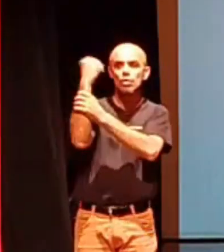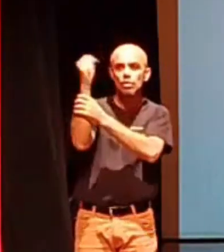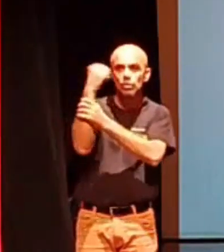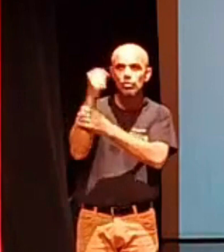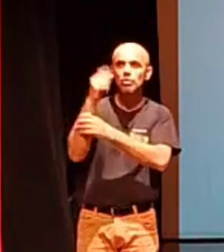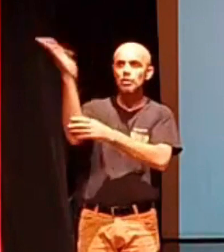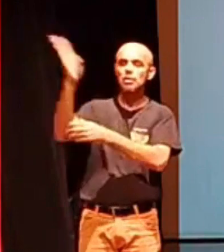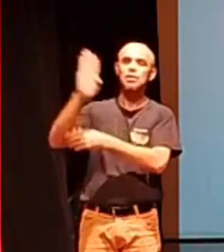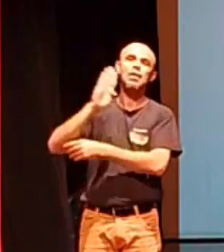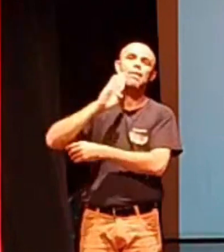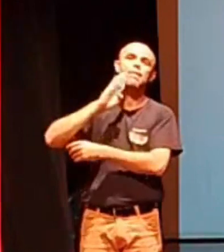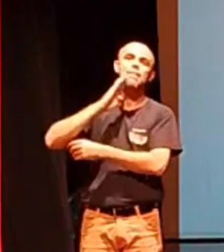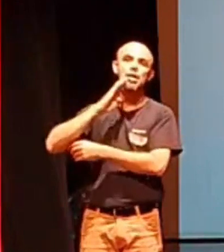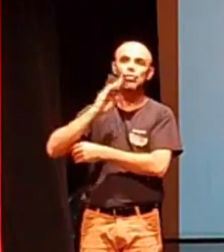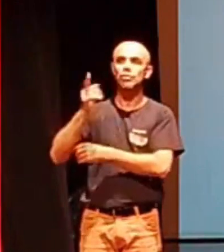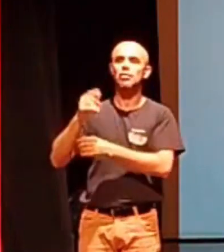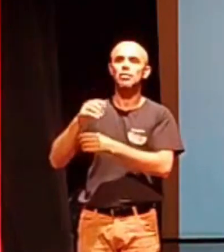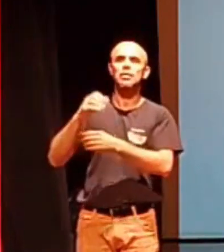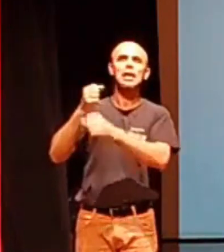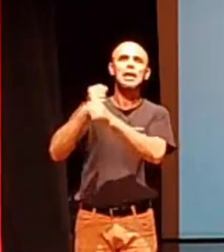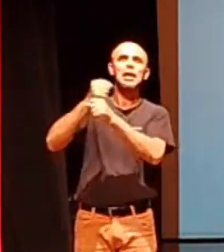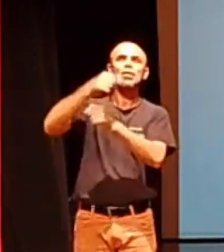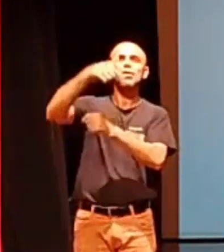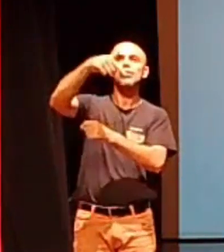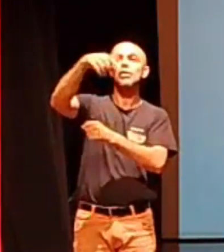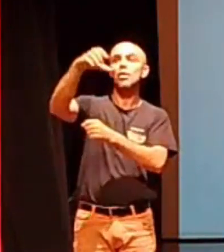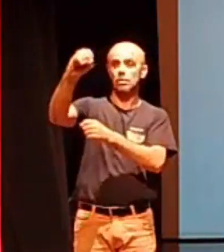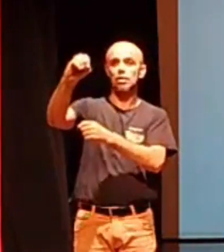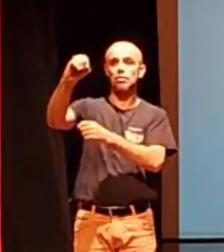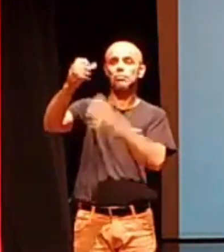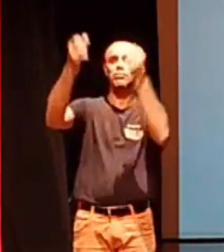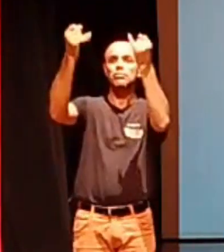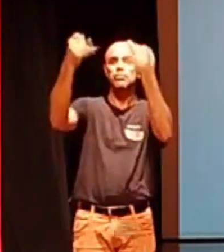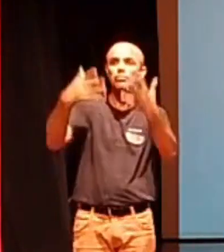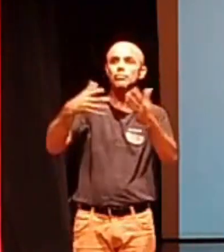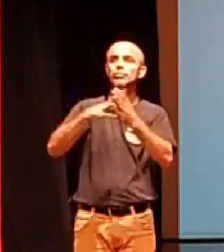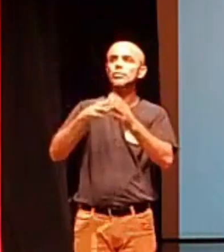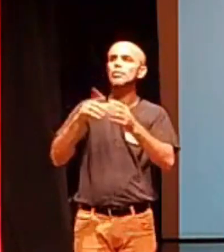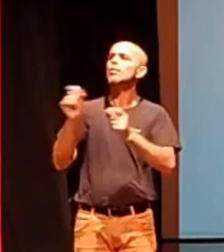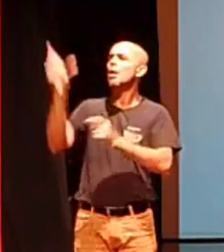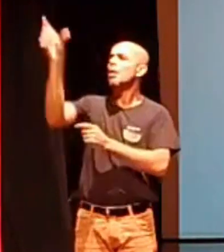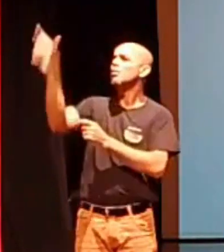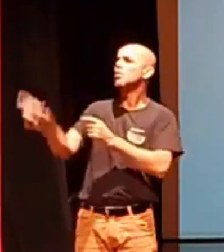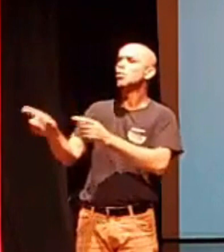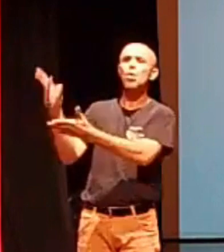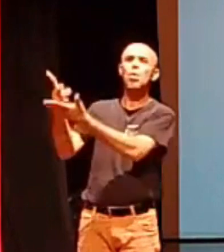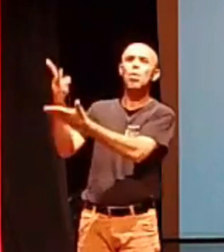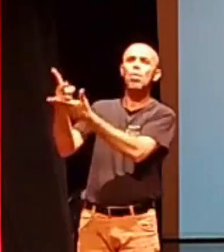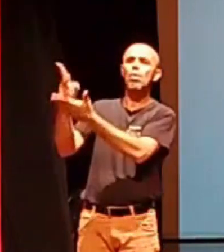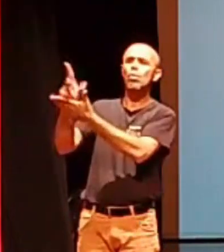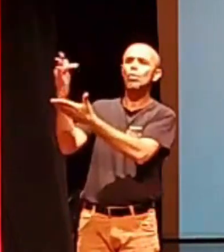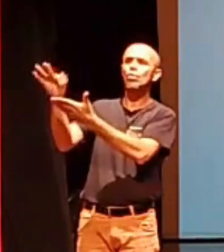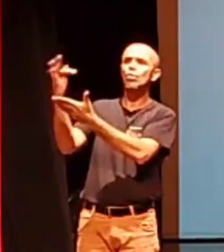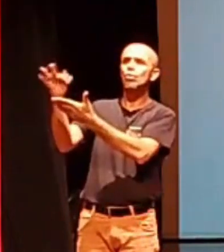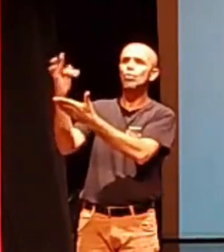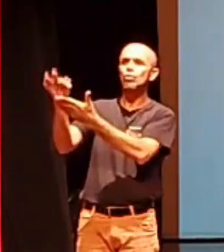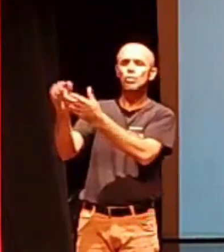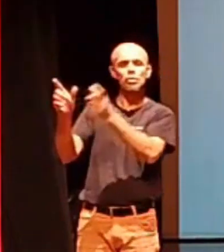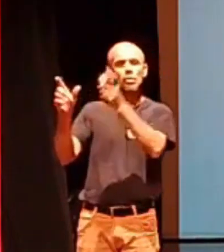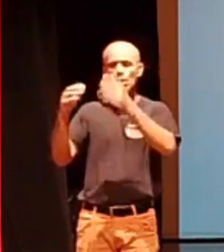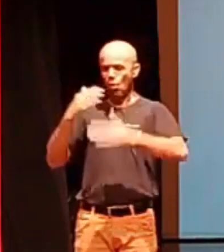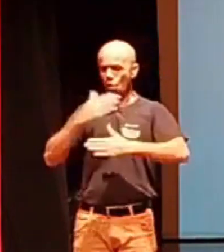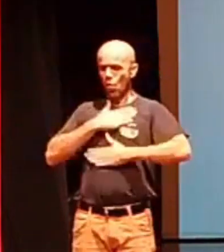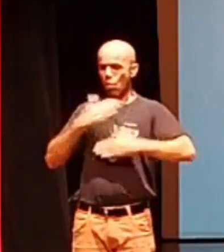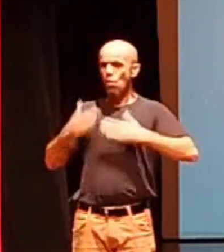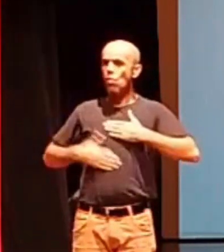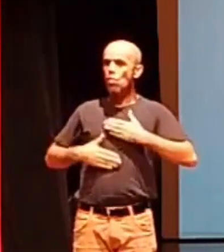belga, que na década de 70 falava o seguinte: como uma pessoa que tem uma mesma dor, um corpo totalmente diferente do outro,